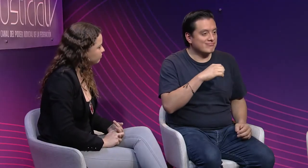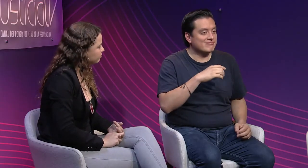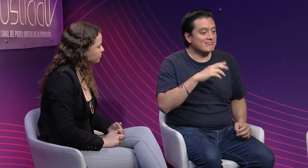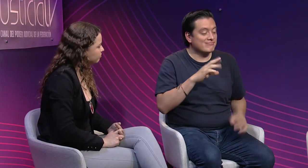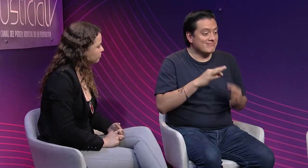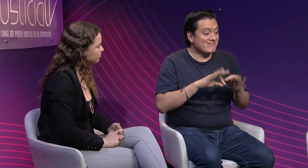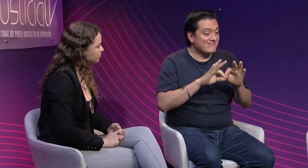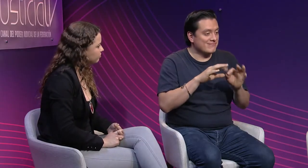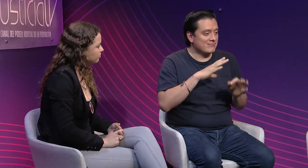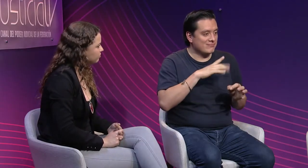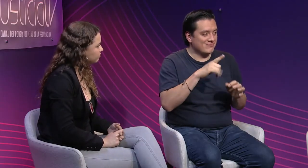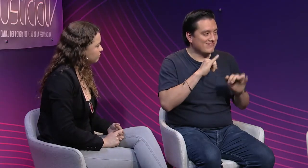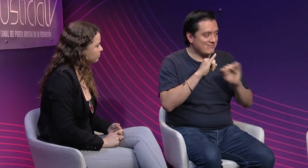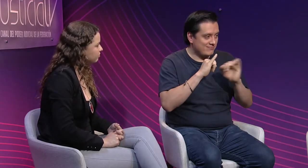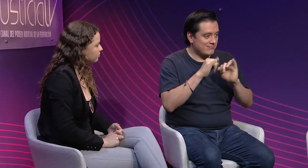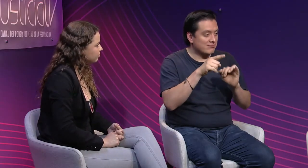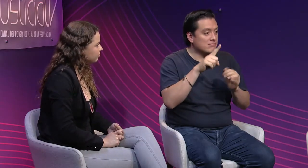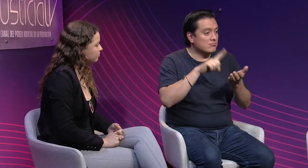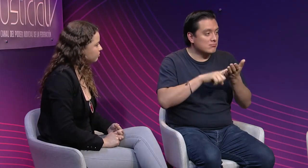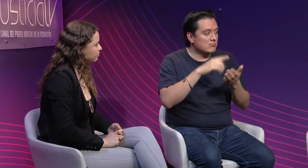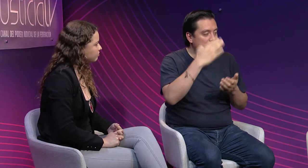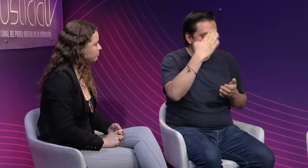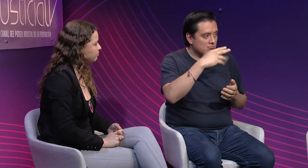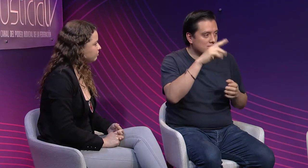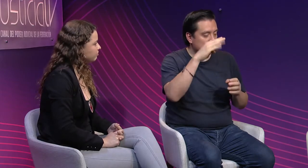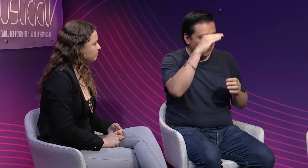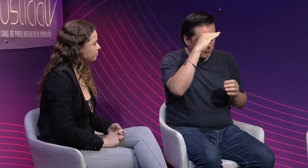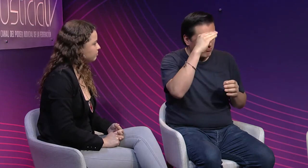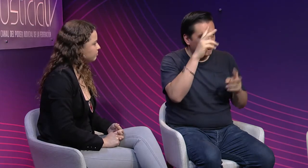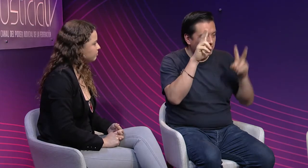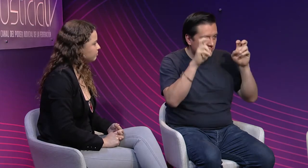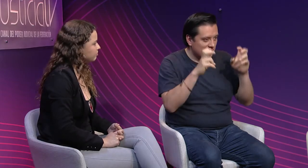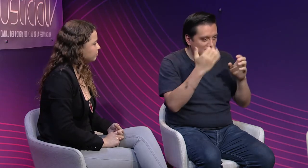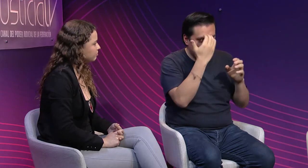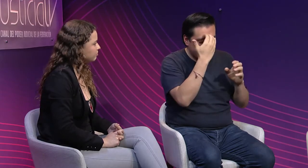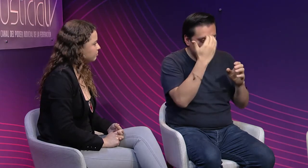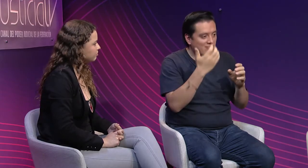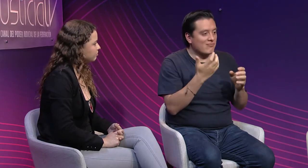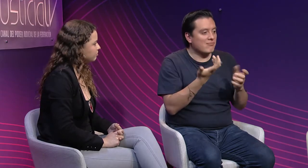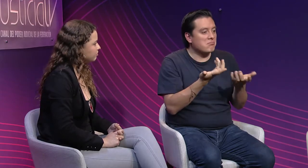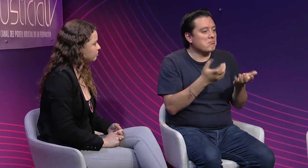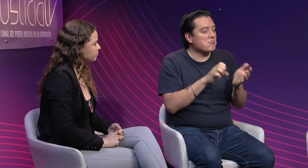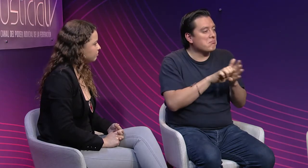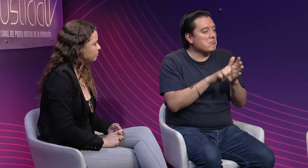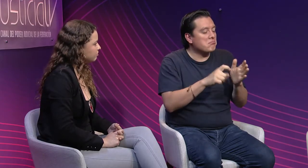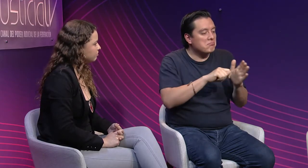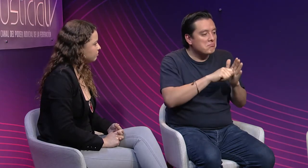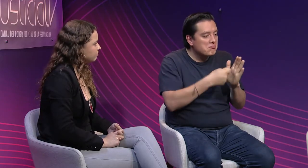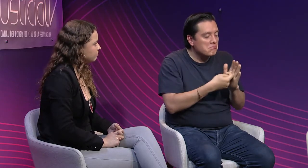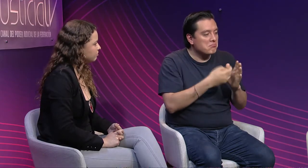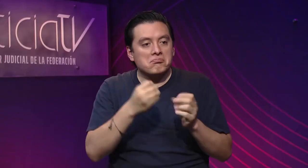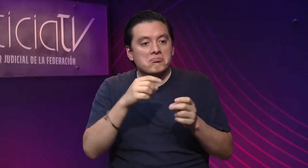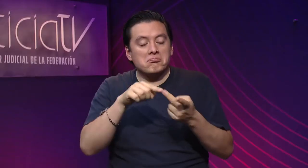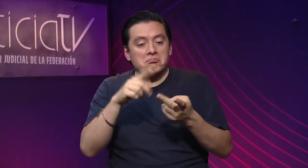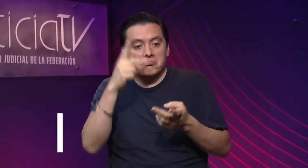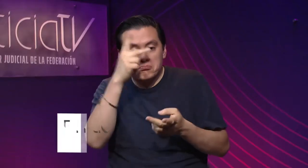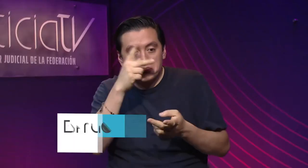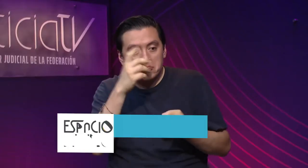Este tema que estás abordando ahora, la verdad es que es un tema súper relevante. los